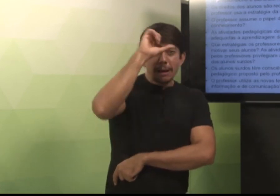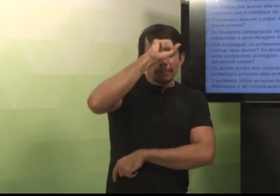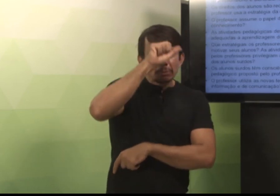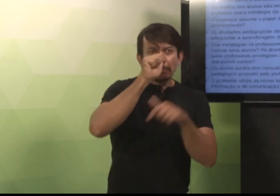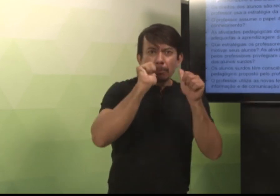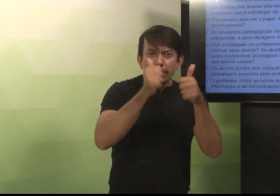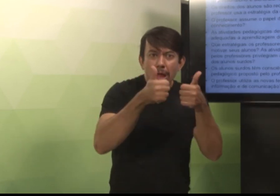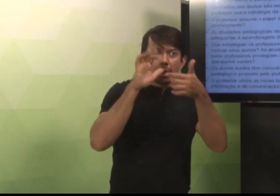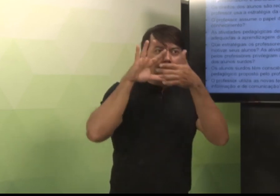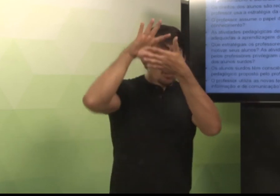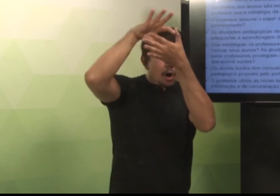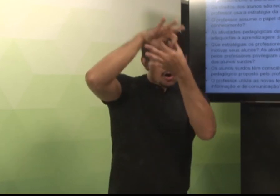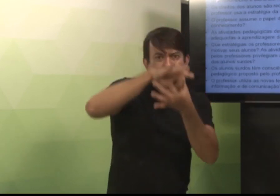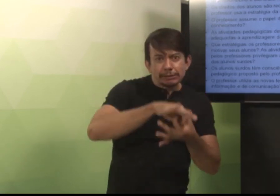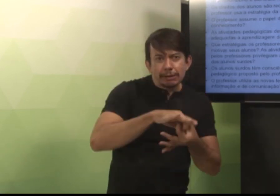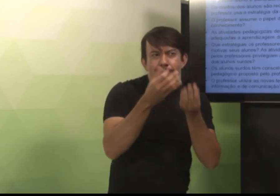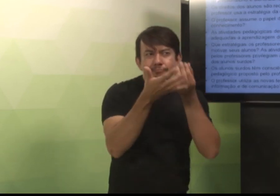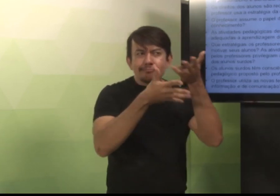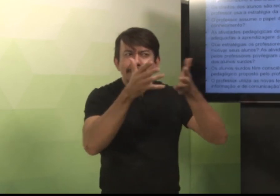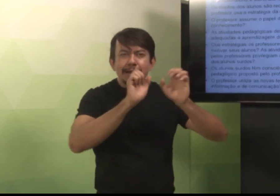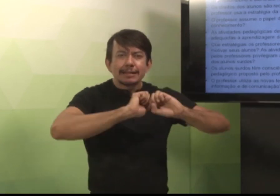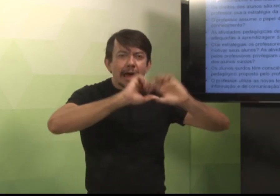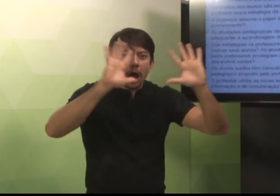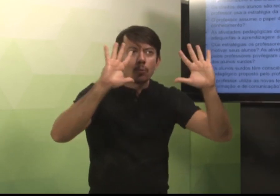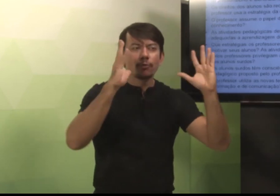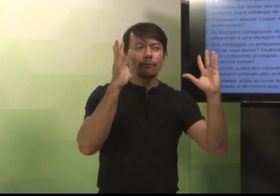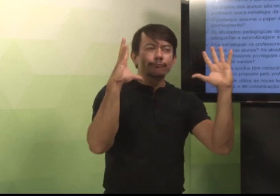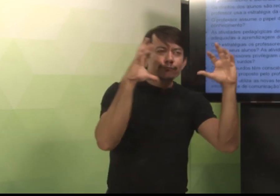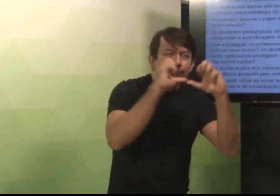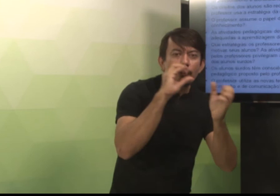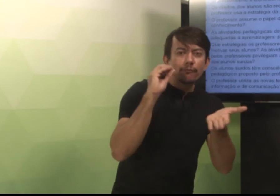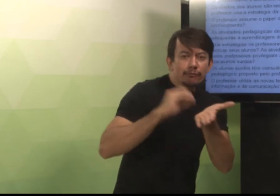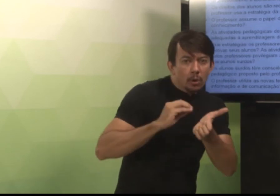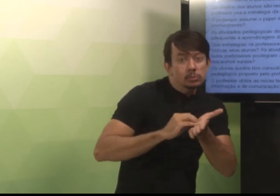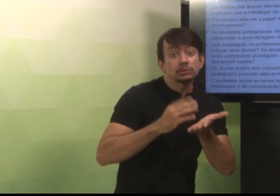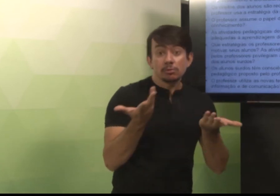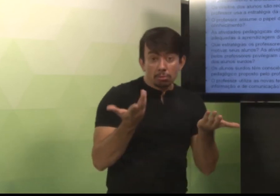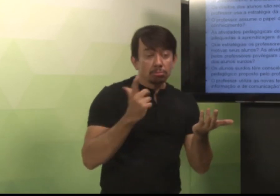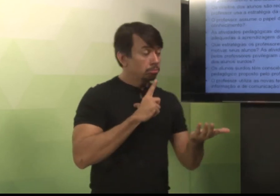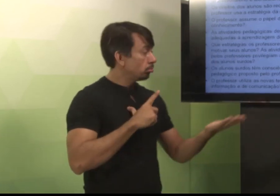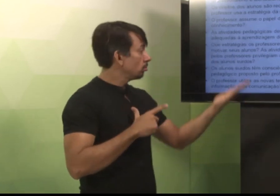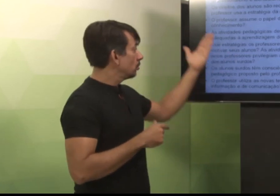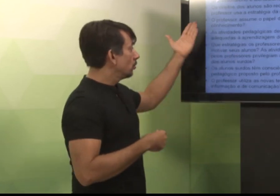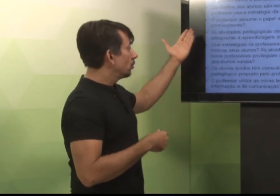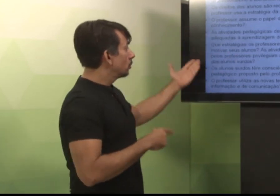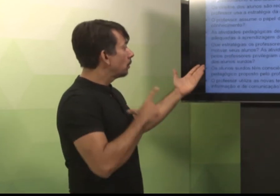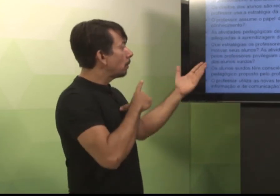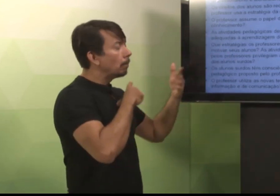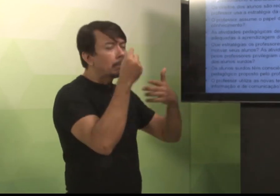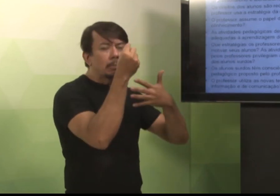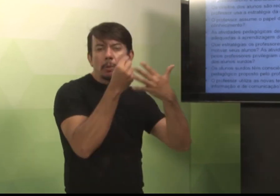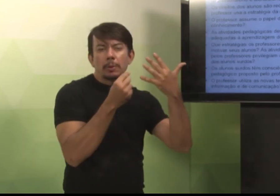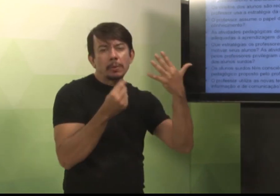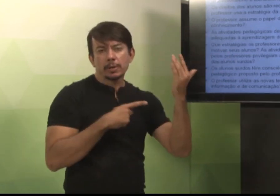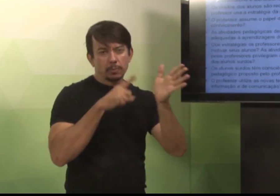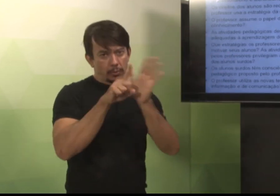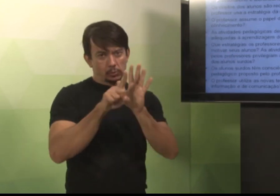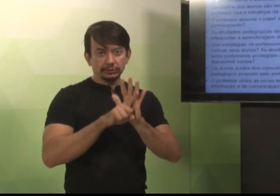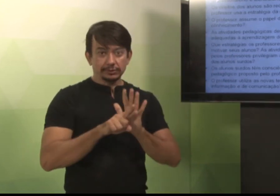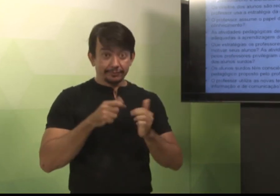Uma delas é sobre o aluno surdo. Ele consegue aprender bem a contextualização no ensino, ele